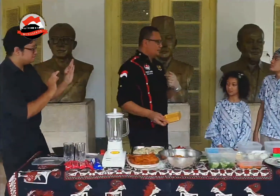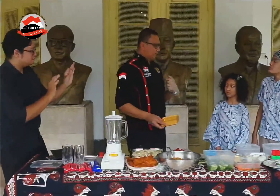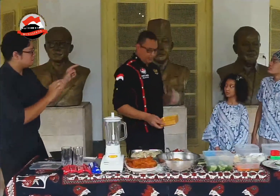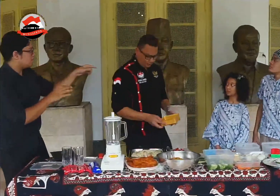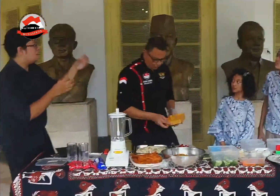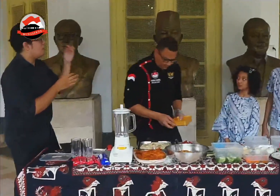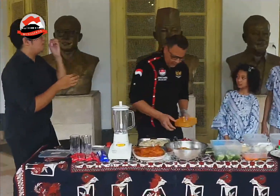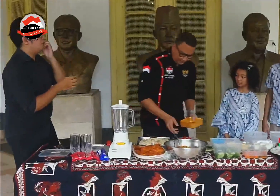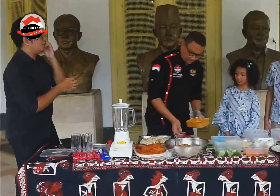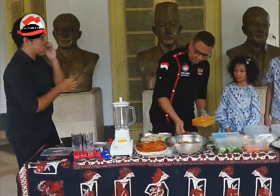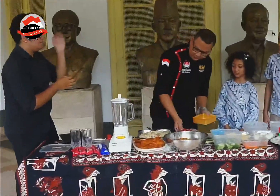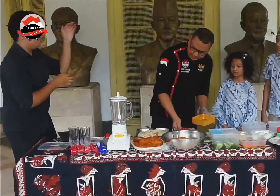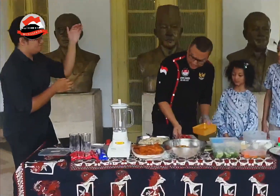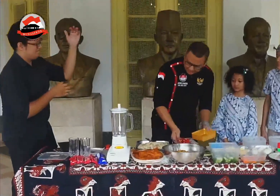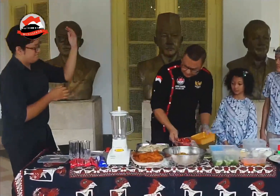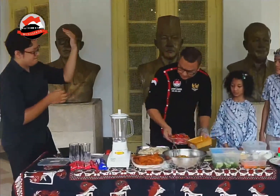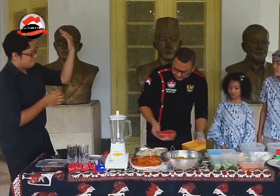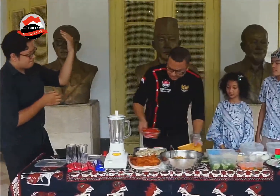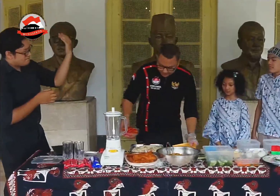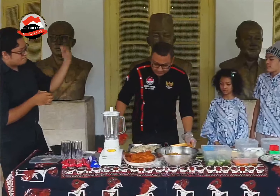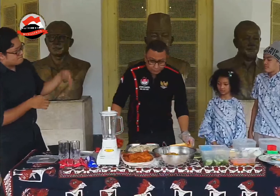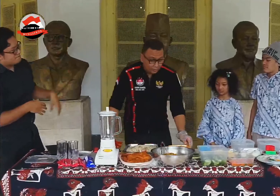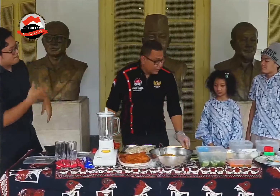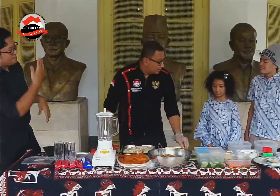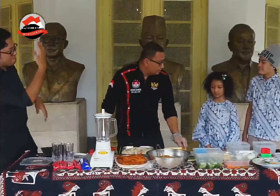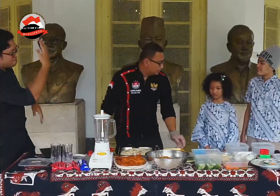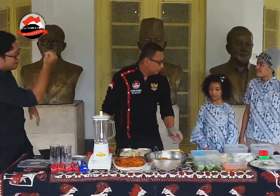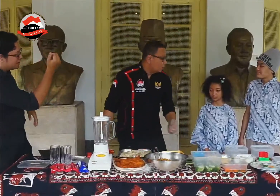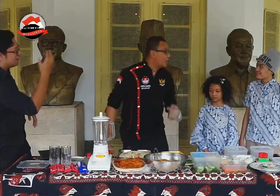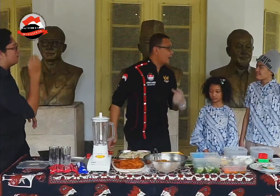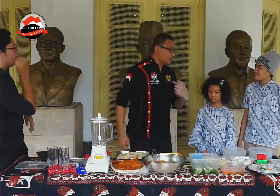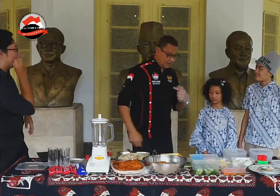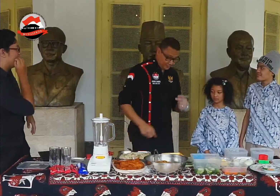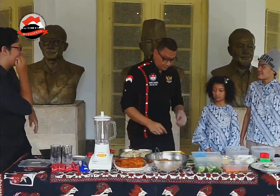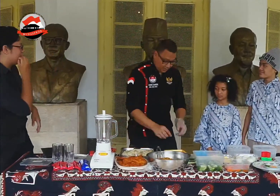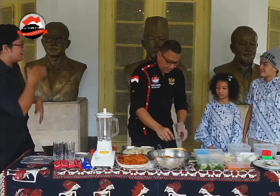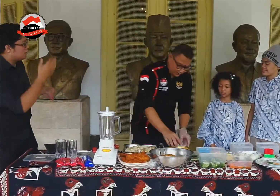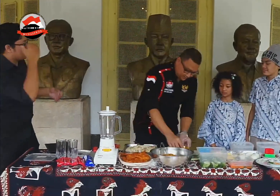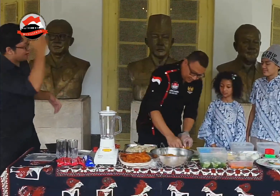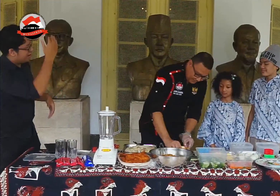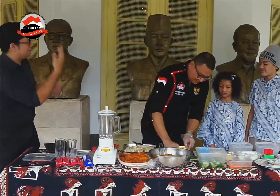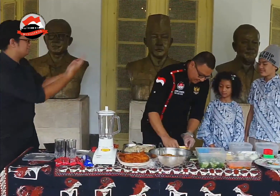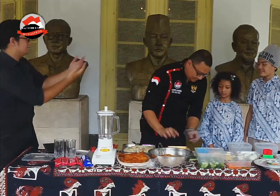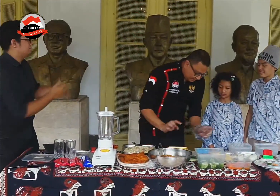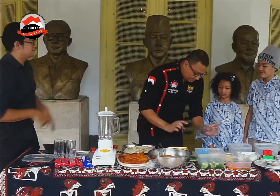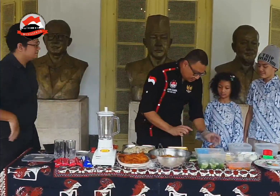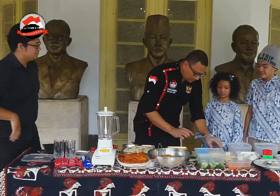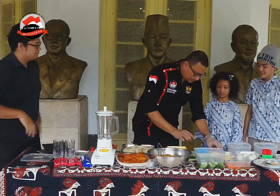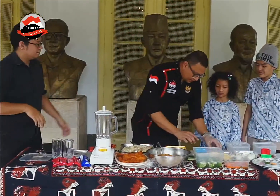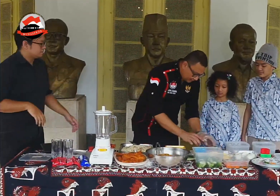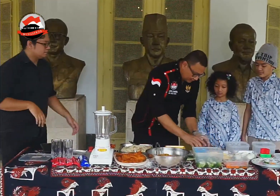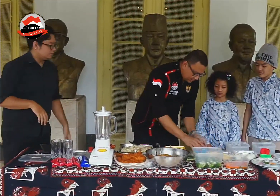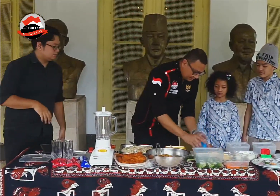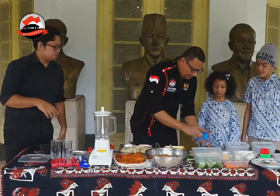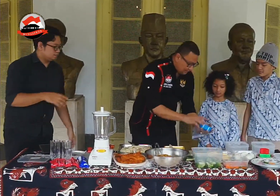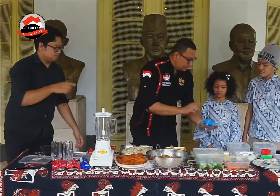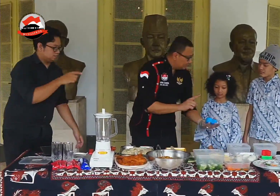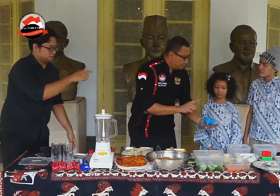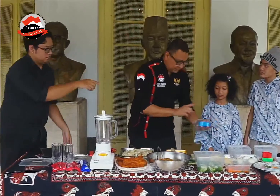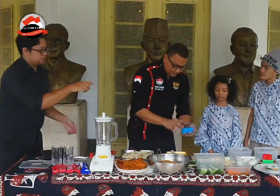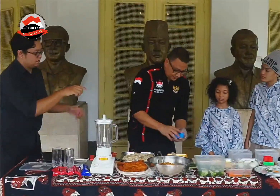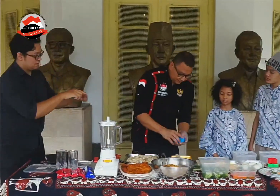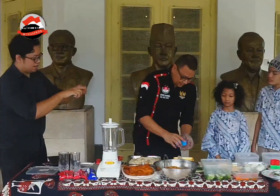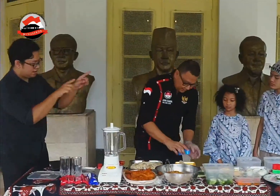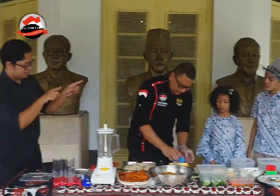om aja ya, om aja deh ya, lebih biar lebih muda, kalau nggak kakak lebih muda lagi. Nah kita bentuk hatinya,